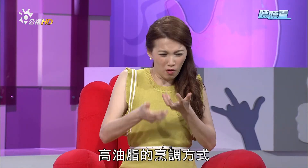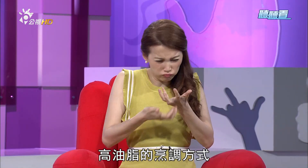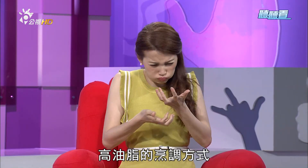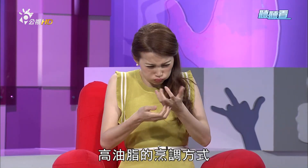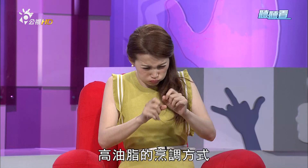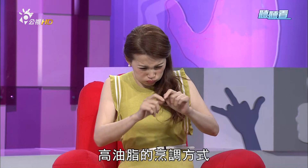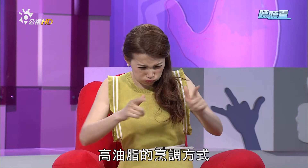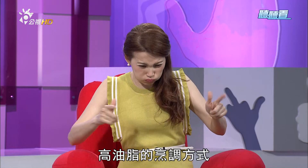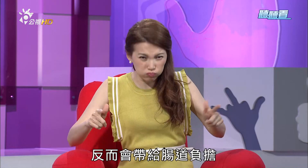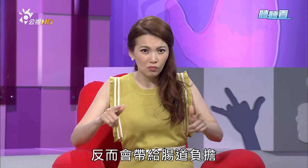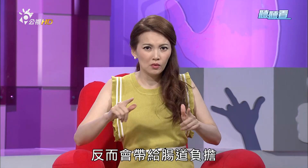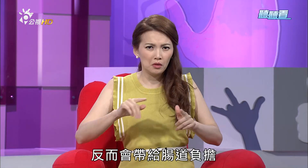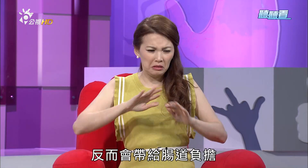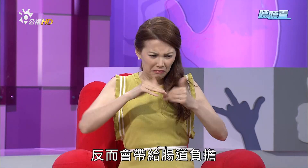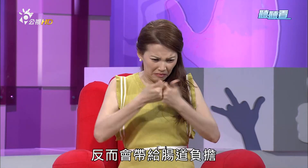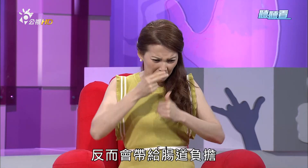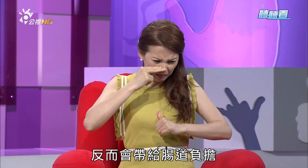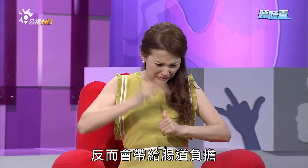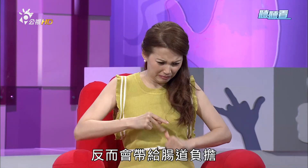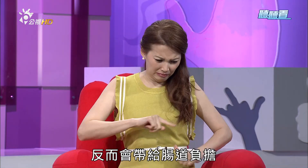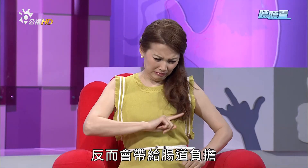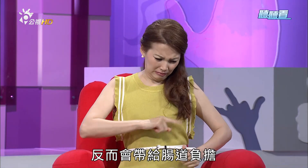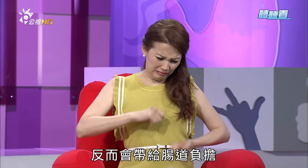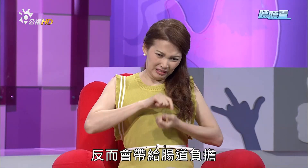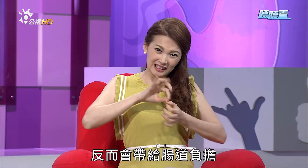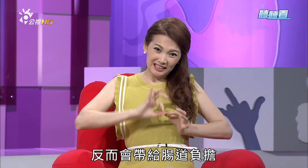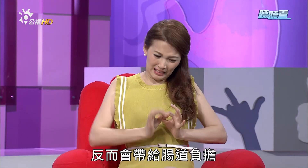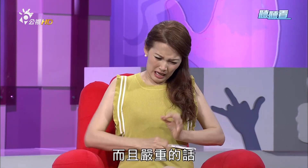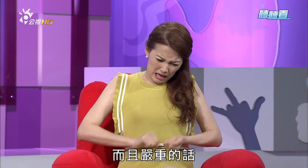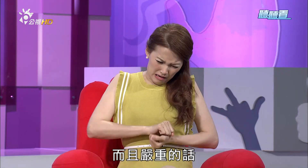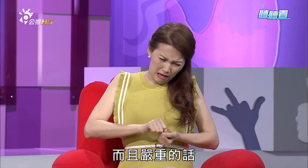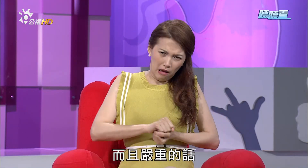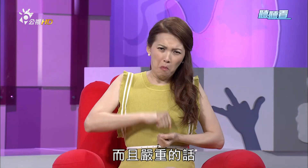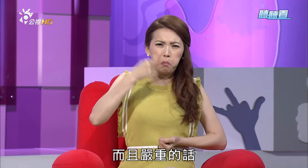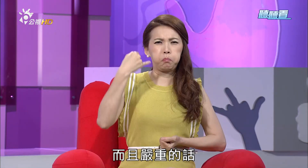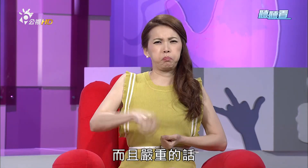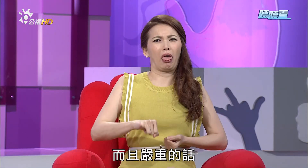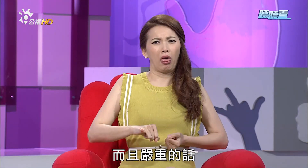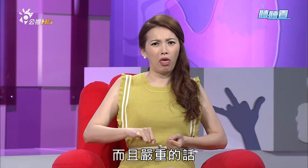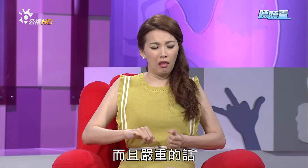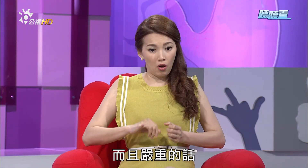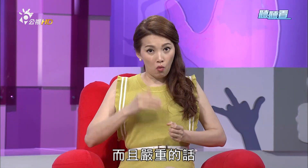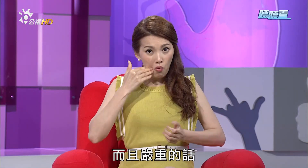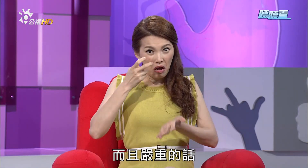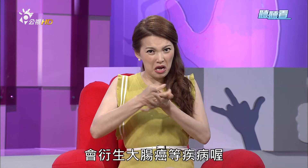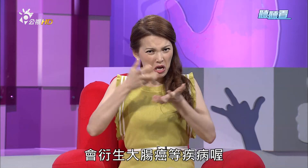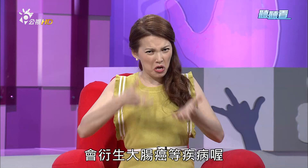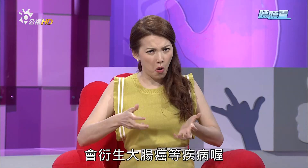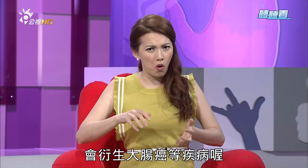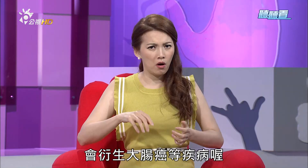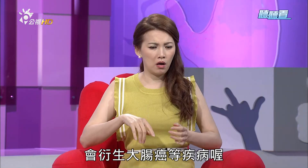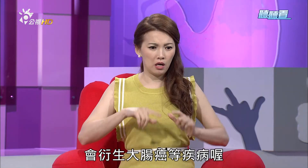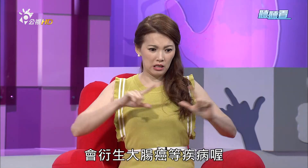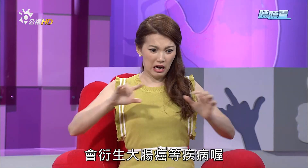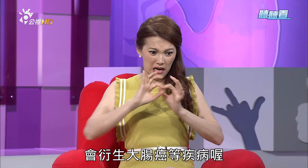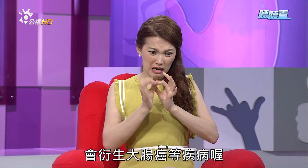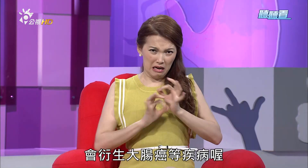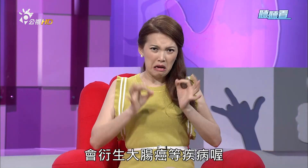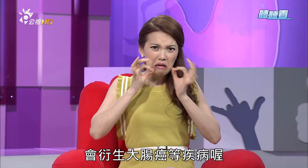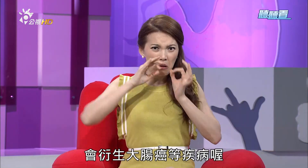方式啊，反而会带给肠道负担，而且严重的话会衍生大肠癌等